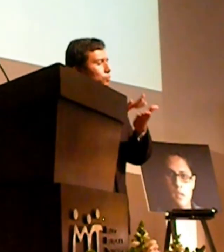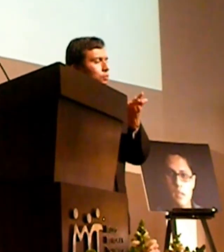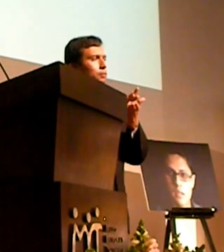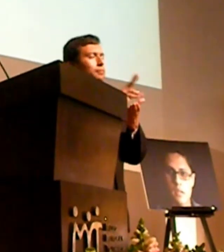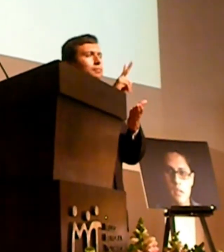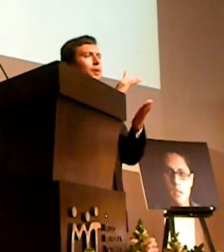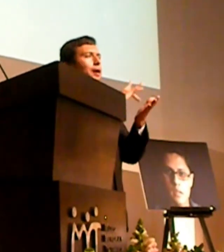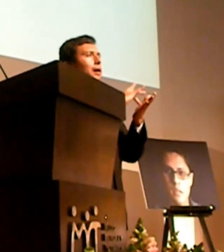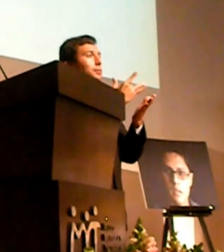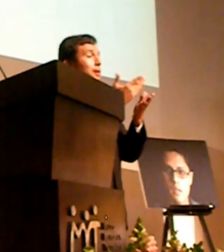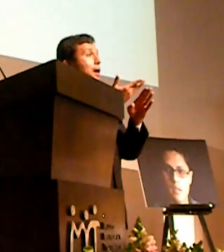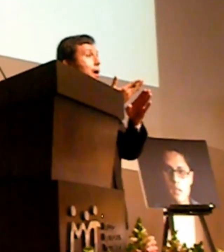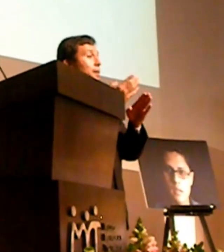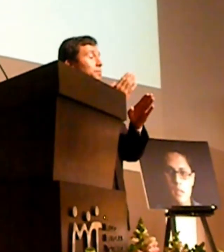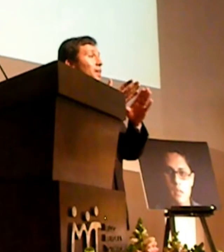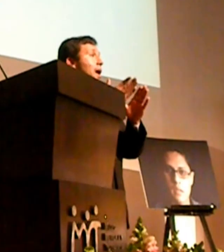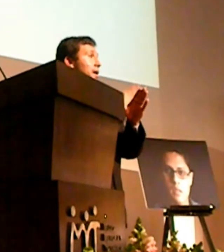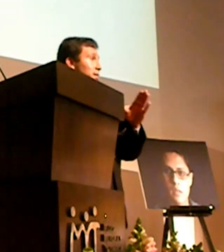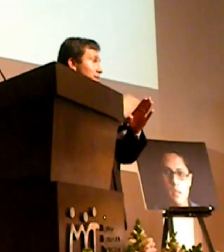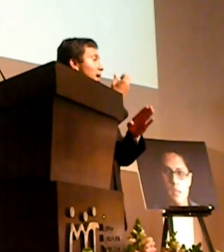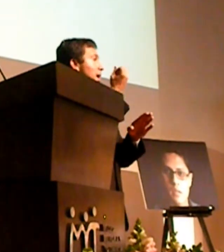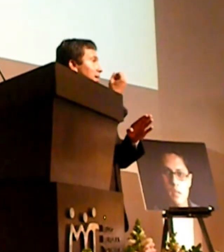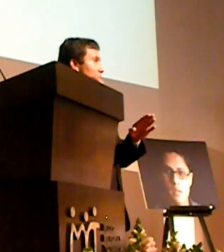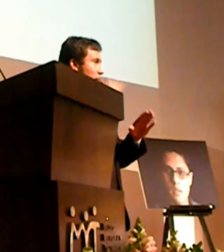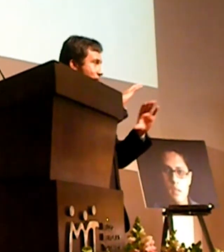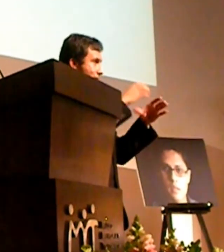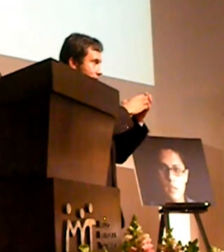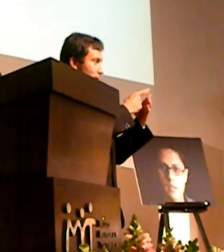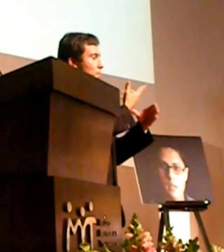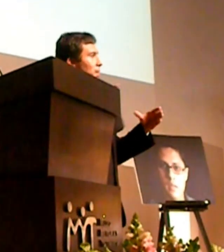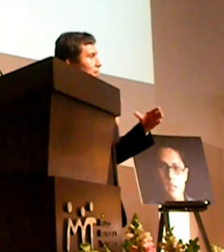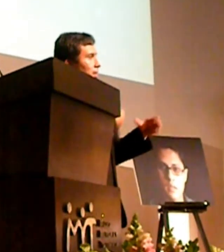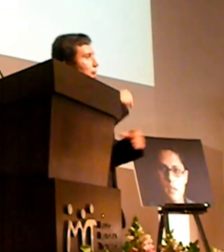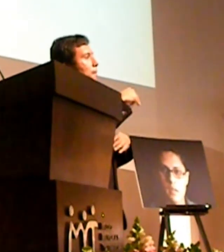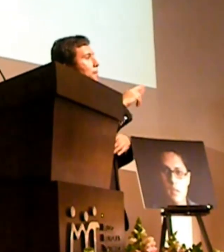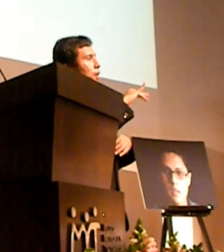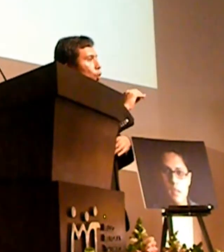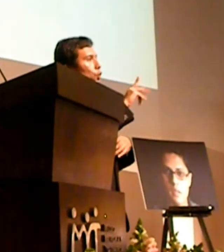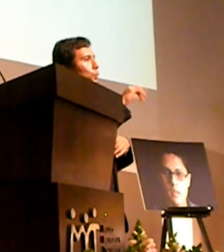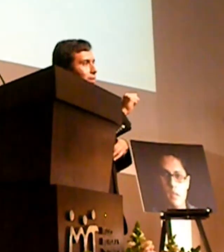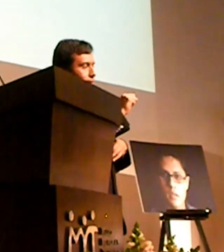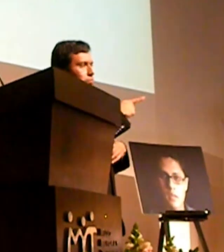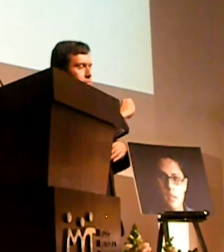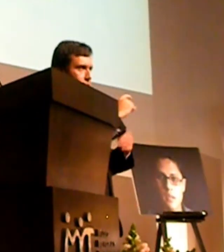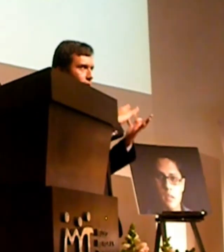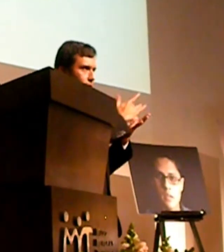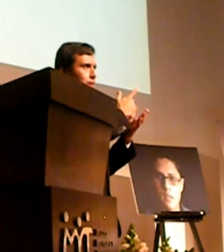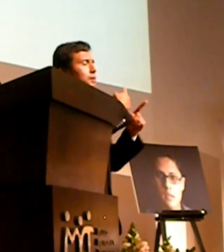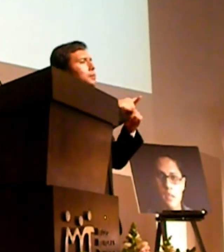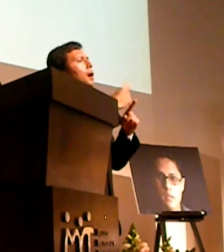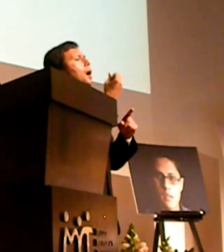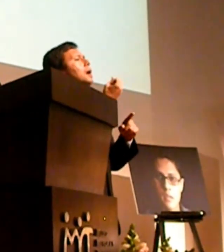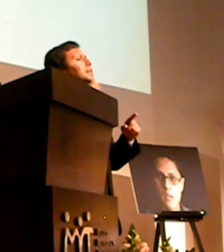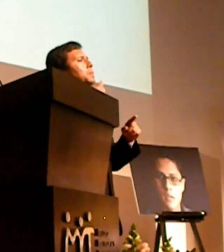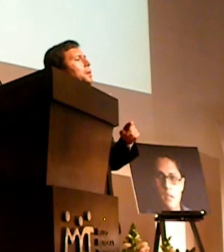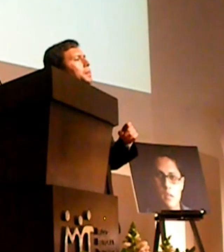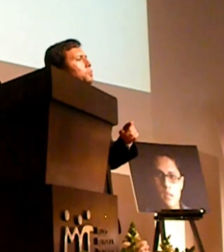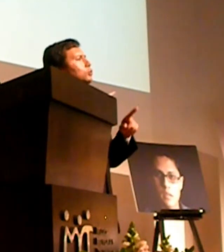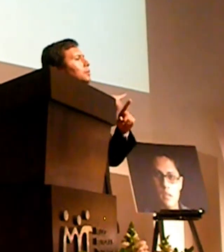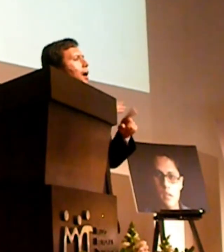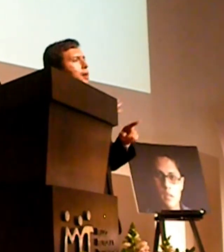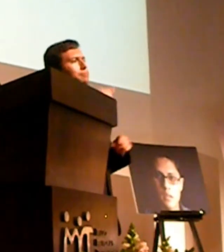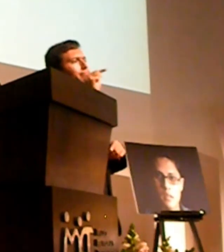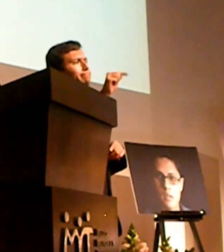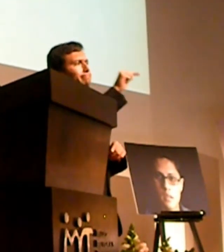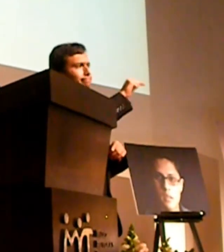Gracias a la anterior Asamblea, a su presidente Mario Luis Fuentes, a varios de los miembros de la Asamblea que están aquí presentes hoy día y a